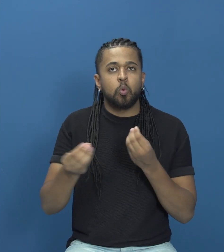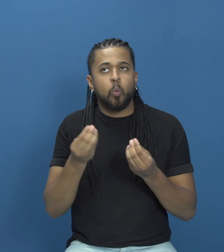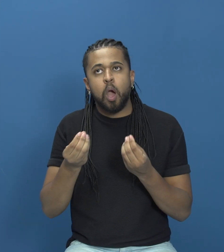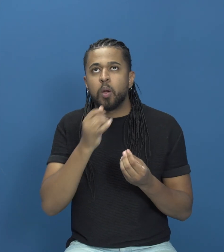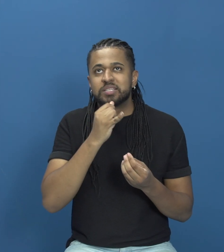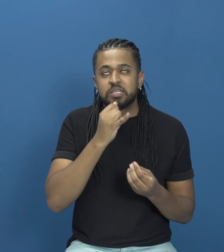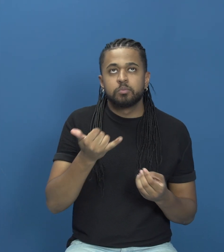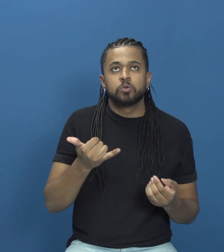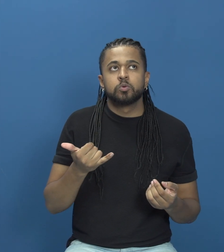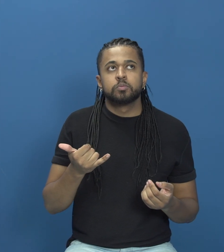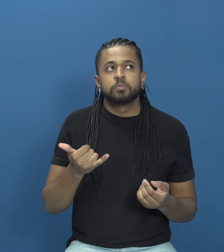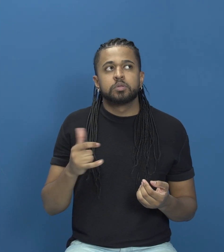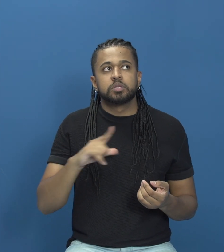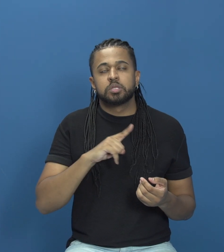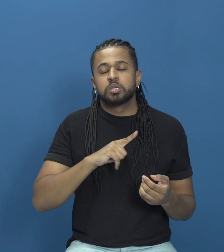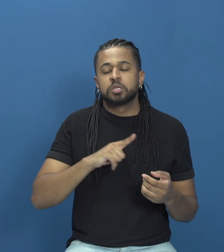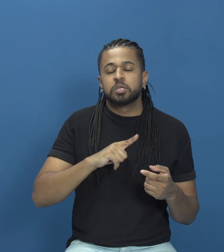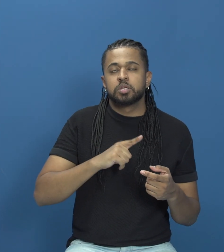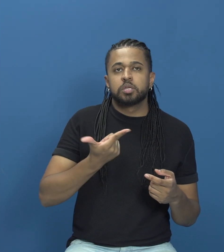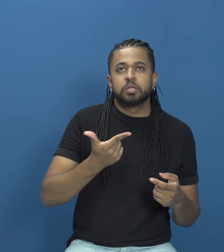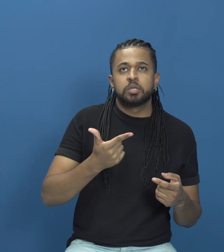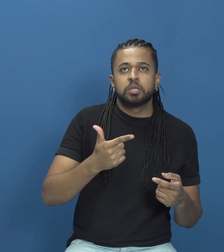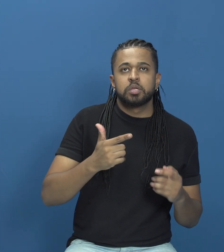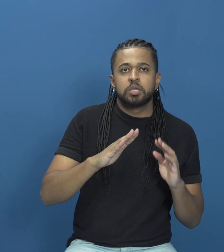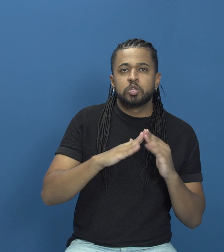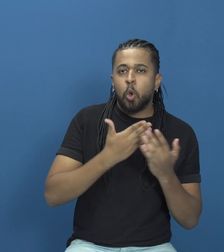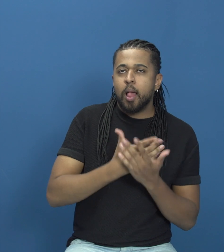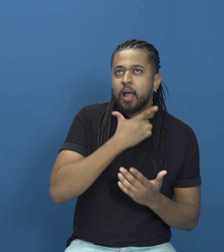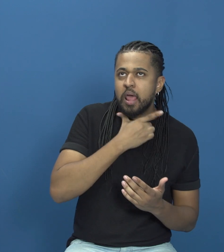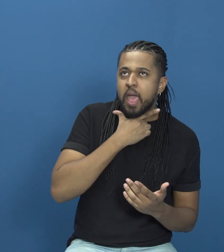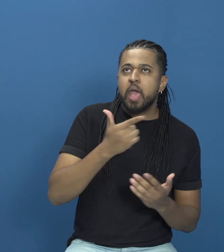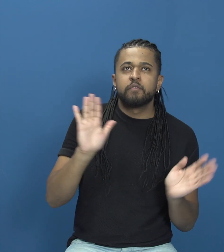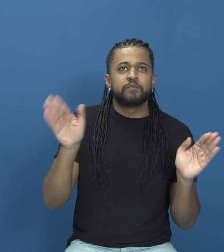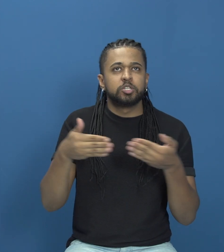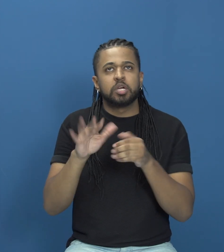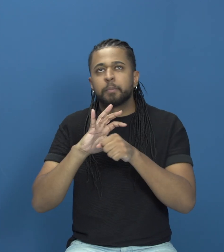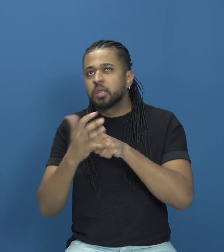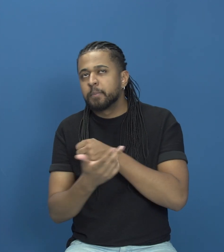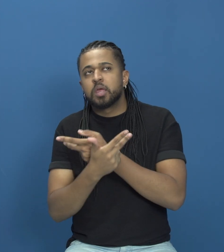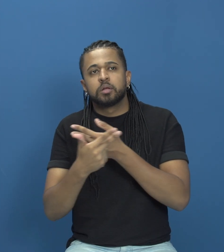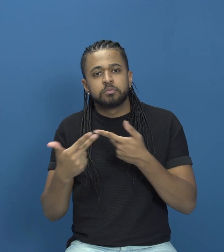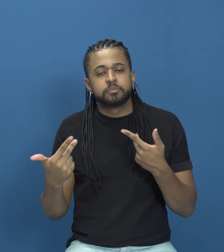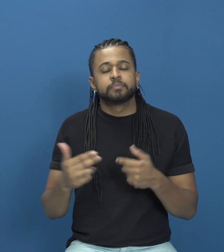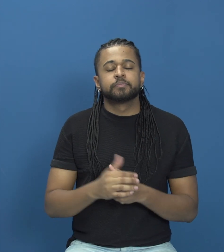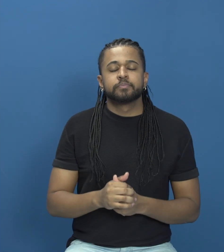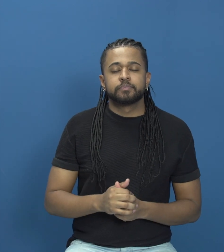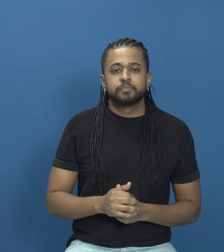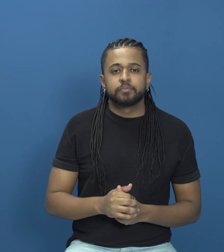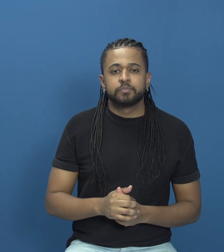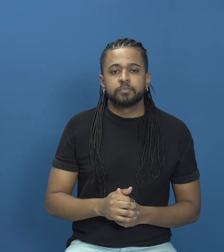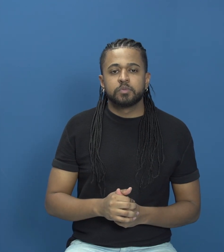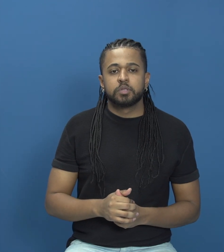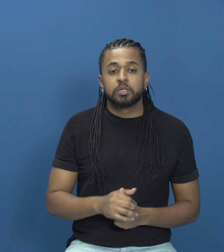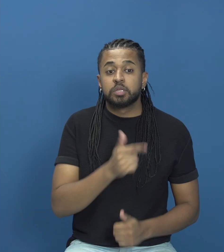por exemplo, instituições em greve, fechadas por conta de pandemia, etc., fecha parênteses,